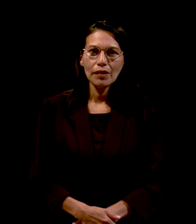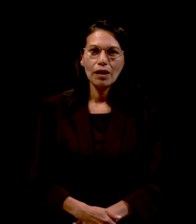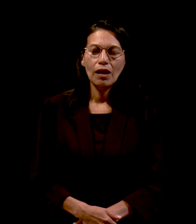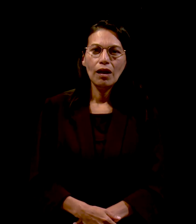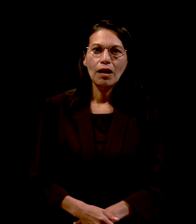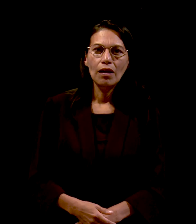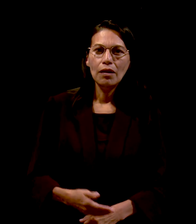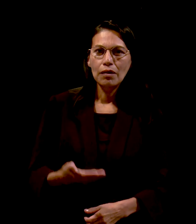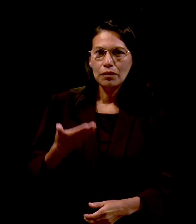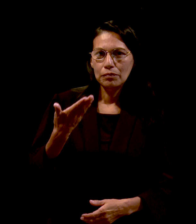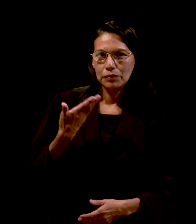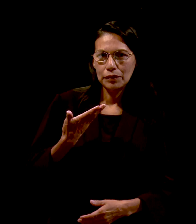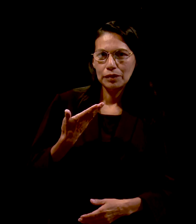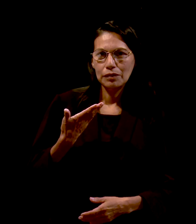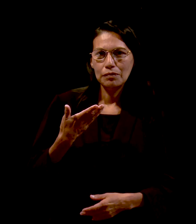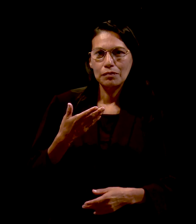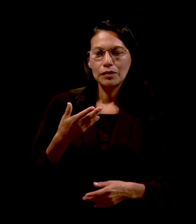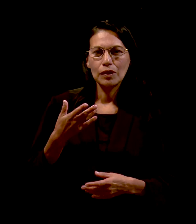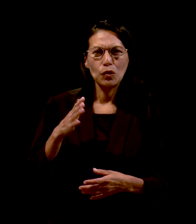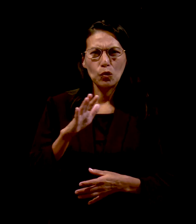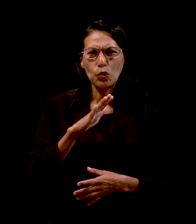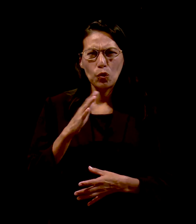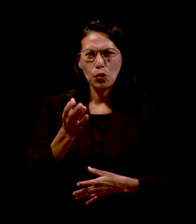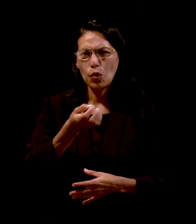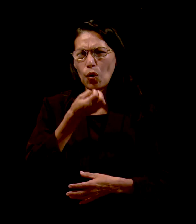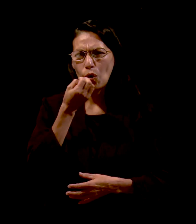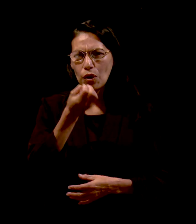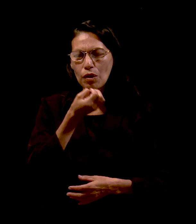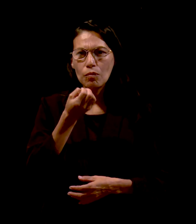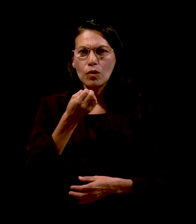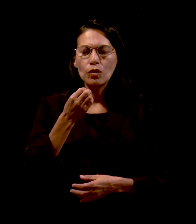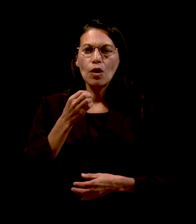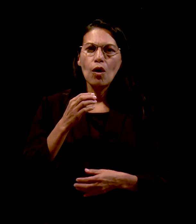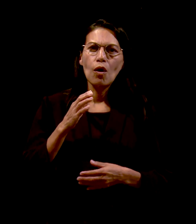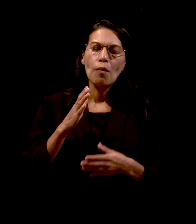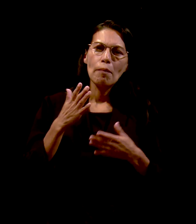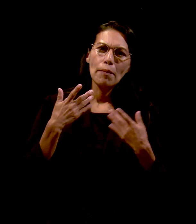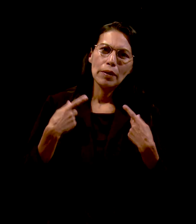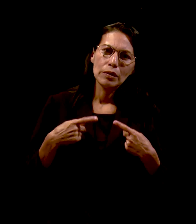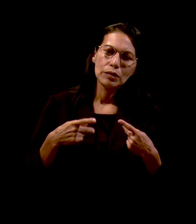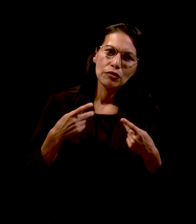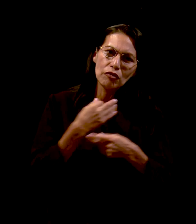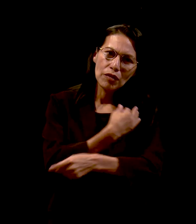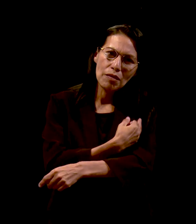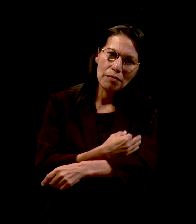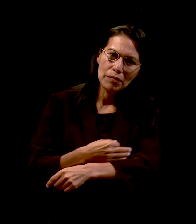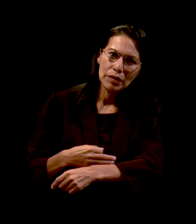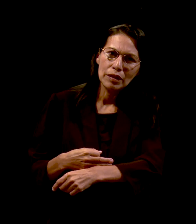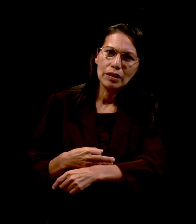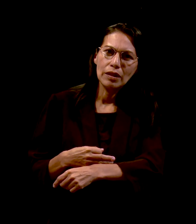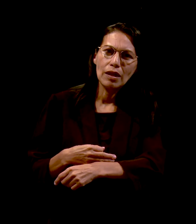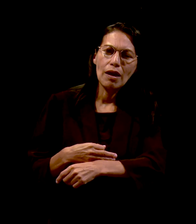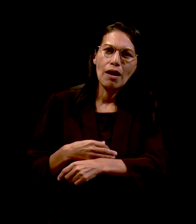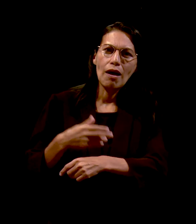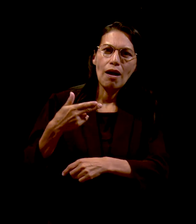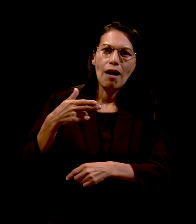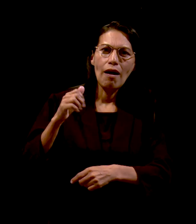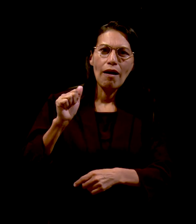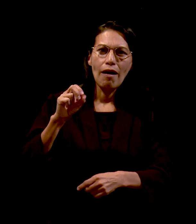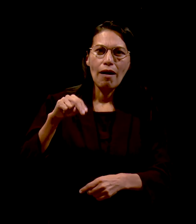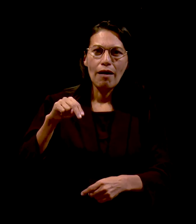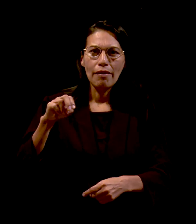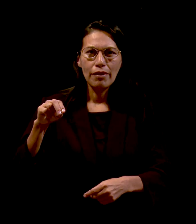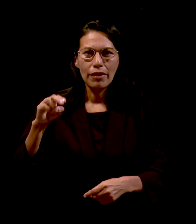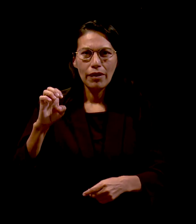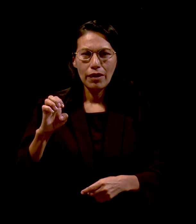nos han pedido queridos que nos unamos en oración por consuelo y fortaleza de la familia